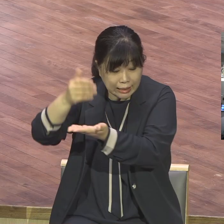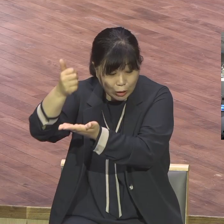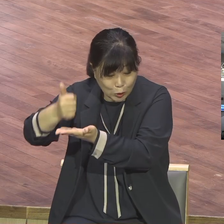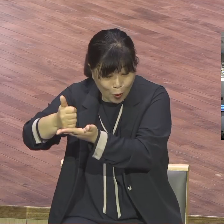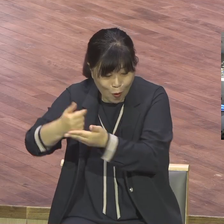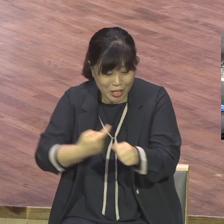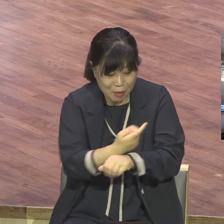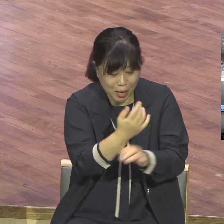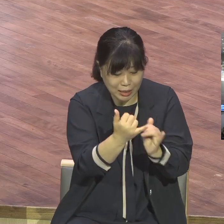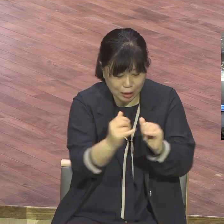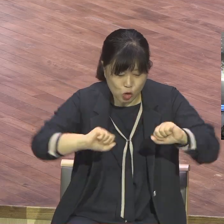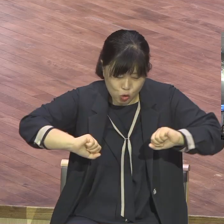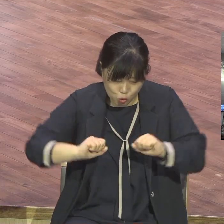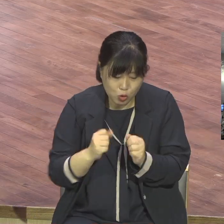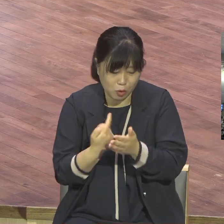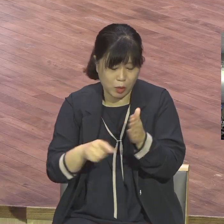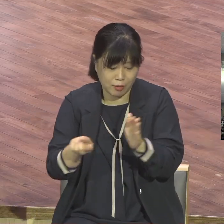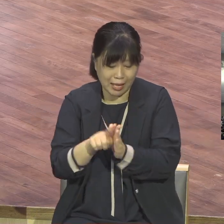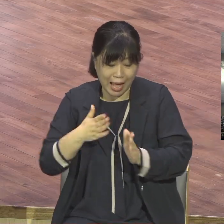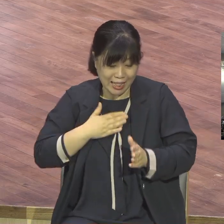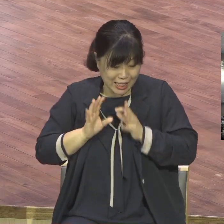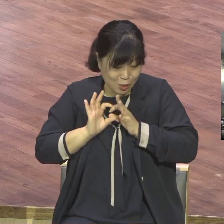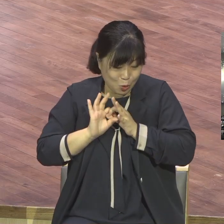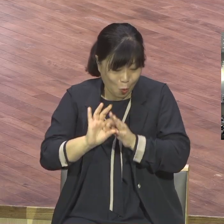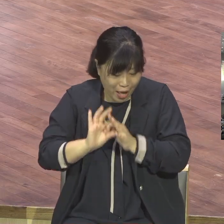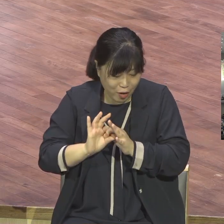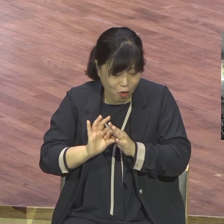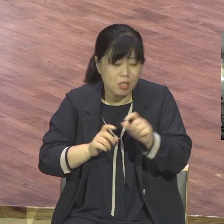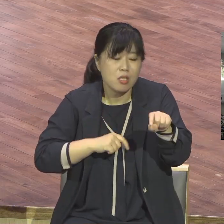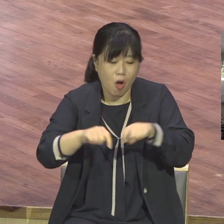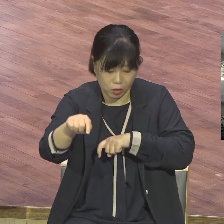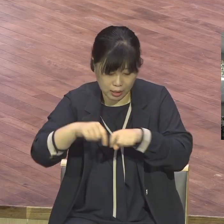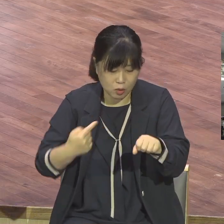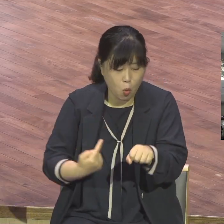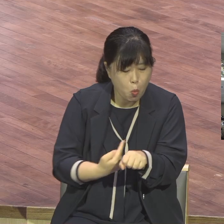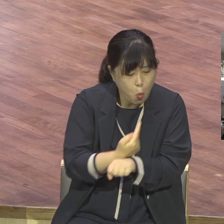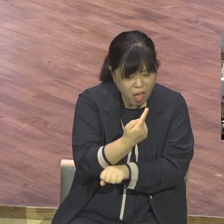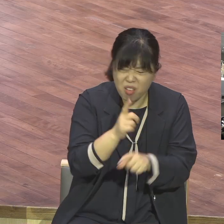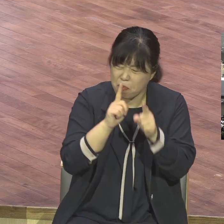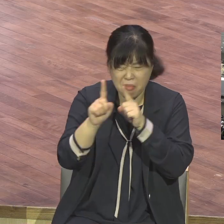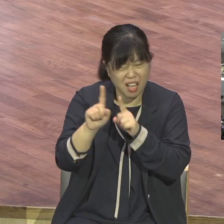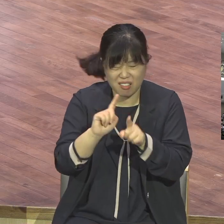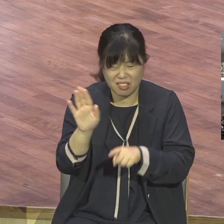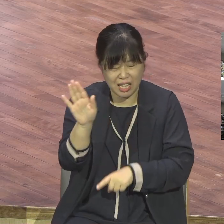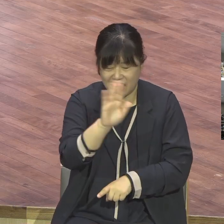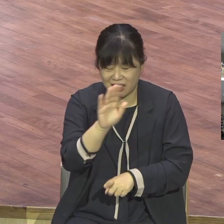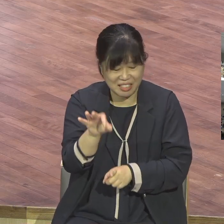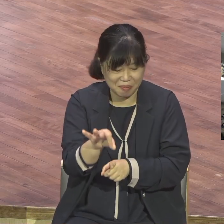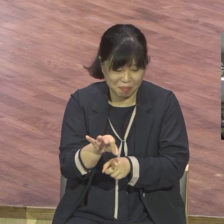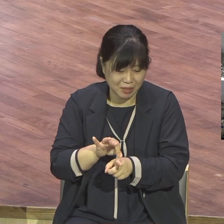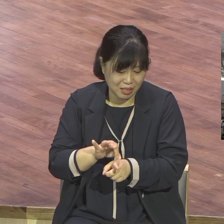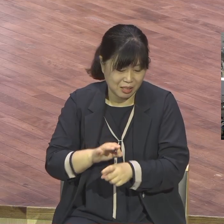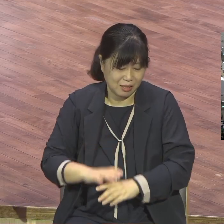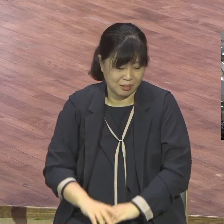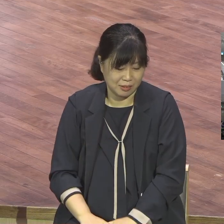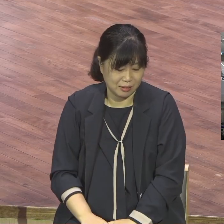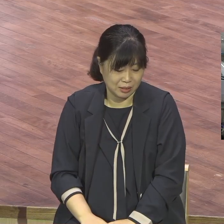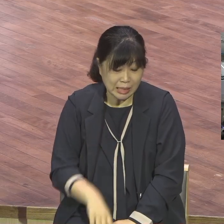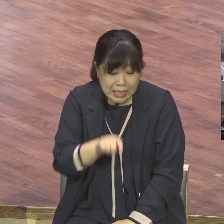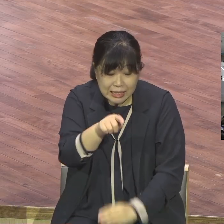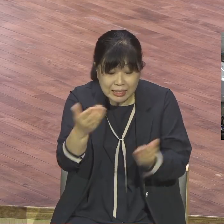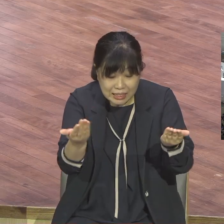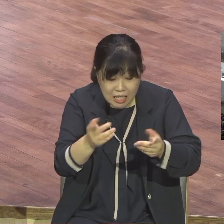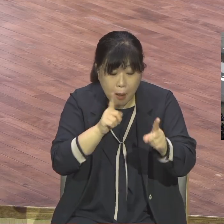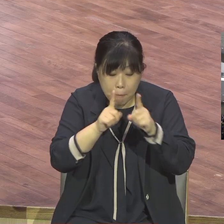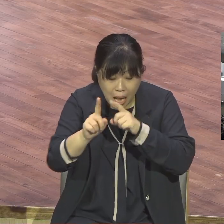그리스도께서 이방인들을 순종하게 하기 위하여 나를 통하여 역사하신 것 외에는 내가 감히 말하지 아니하노라. 그